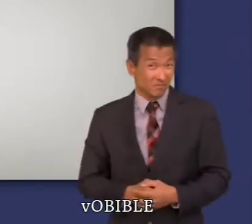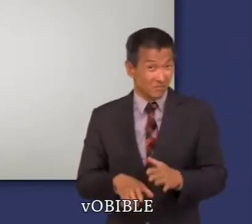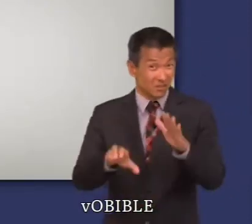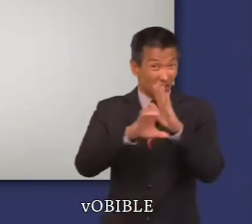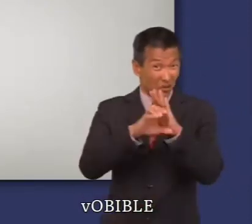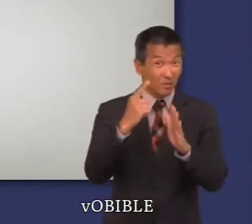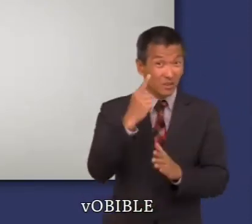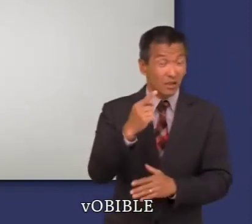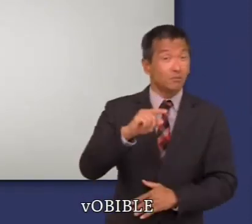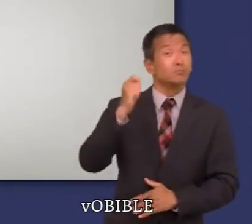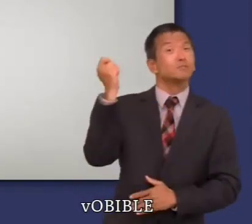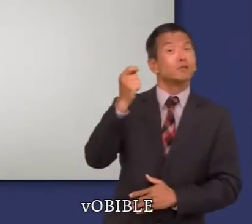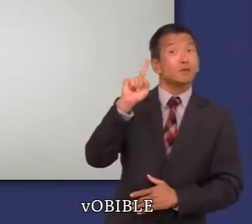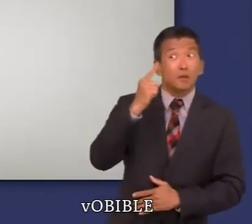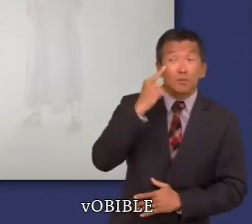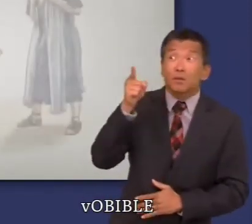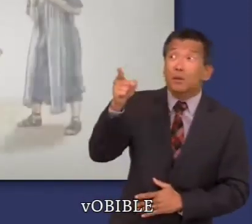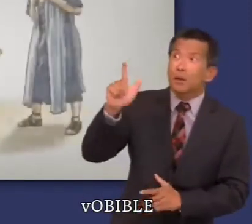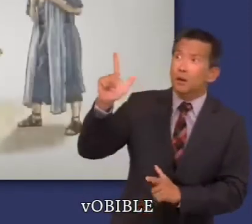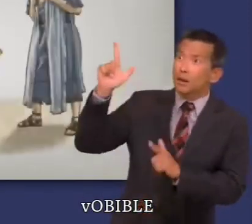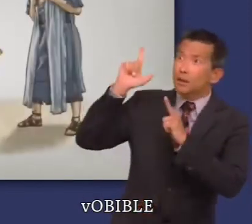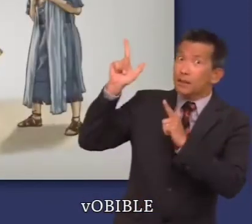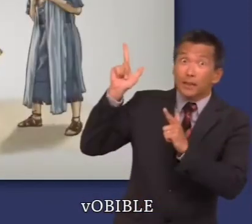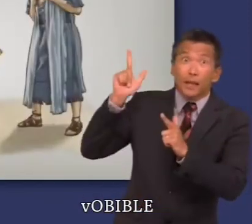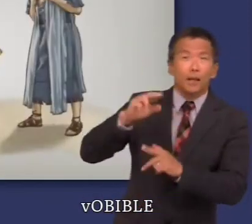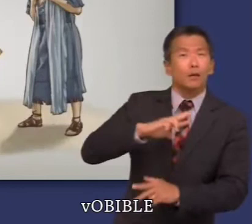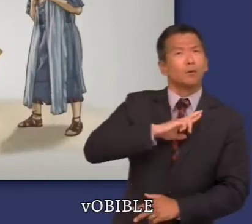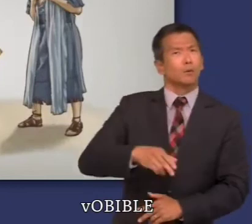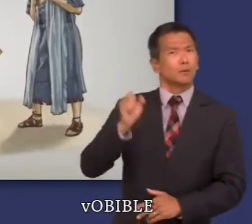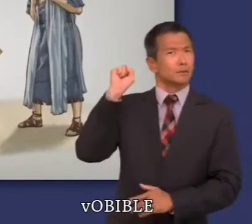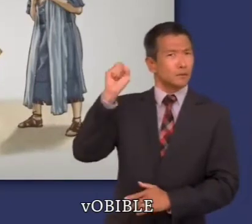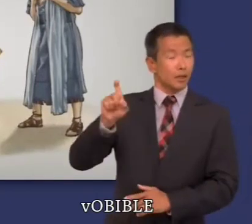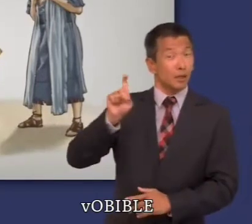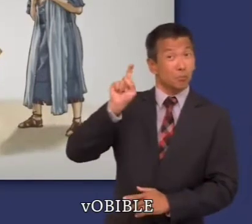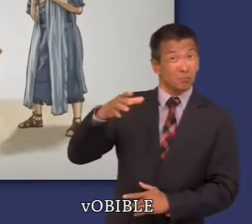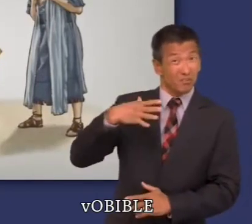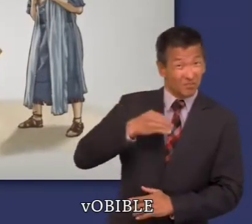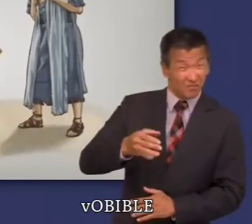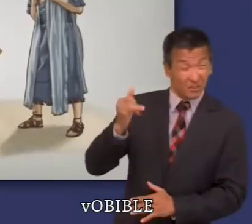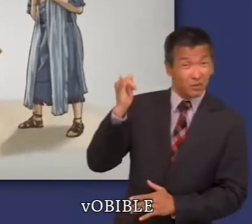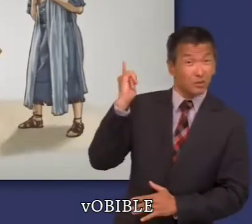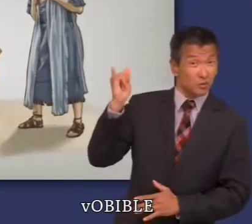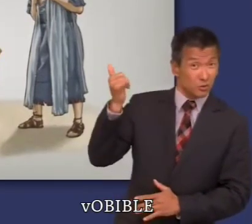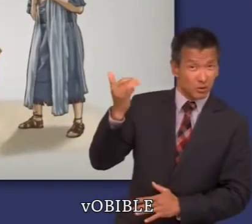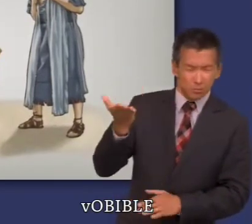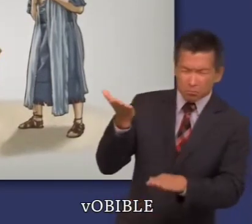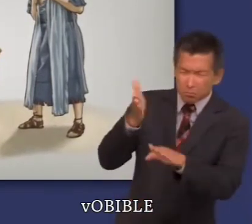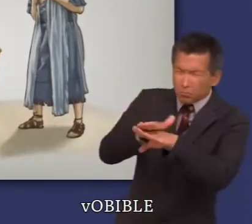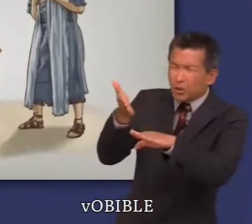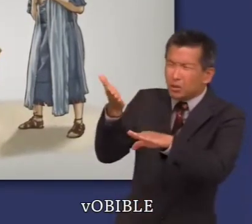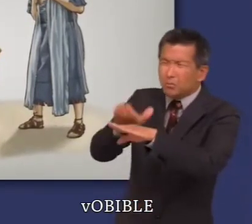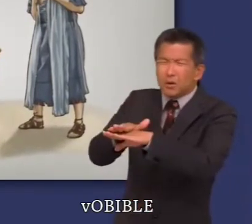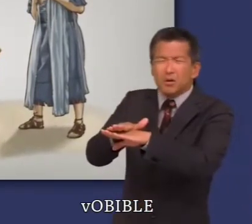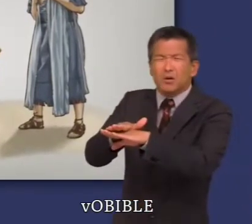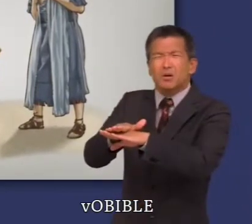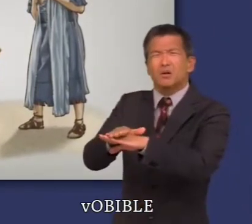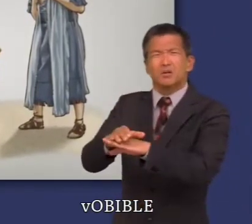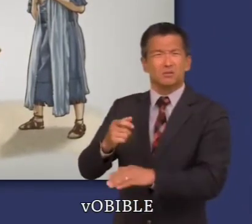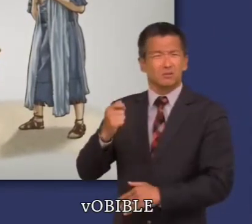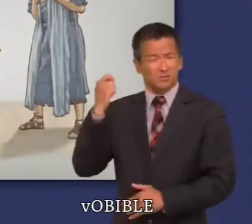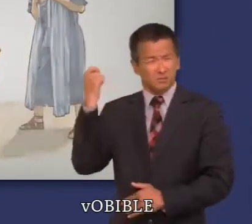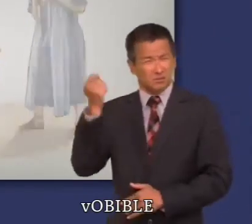rédigé l'intégralité de 2 Samuel. Le récit couvre une période d'à peu près 37 ans, de 1077